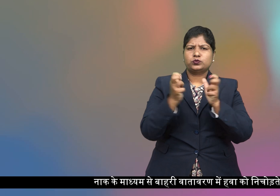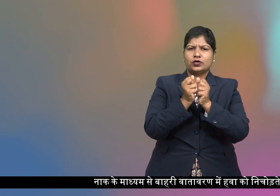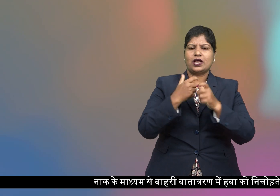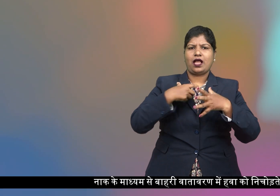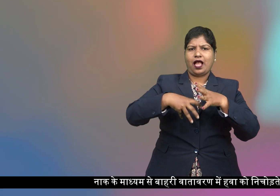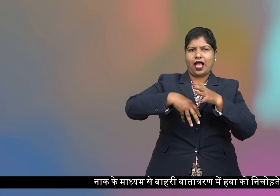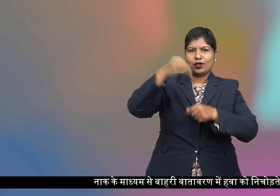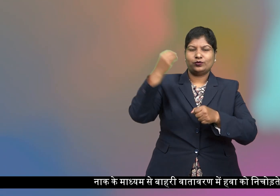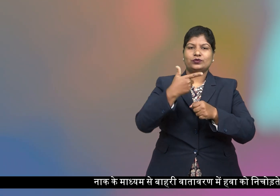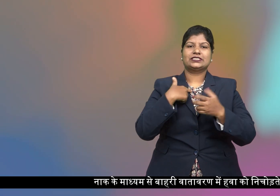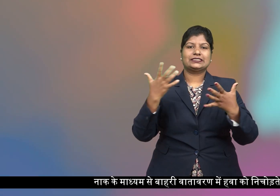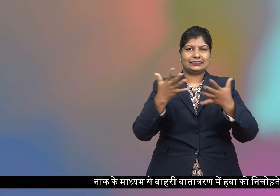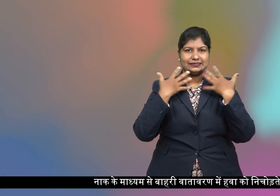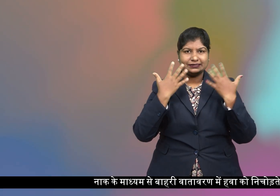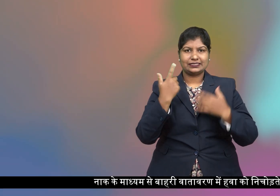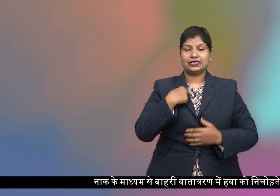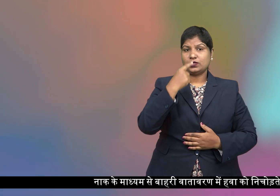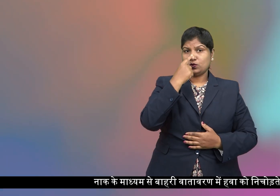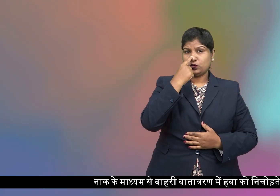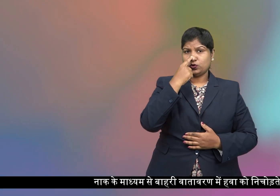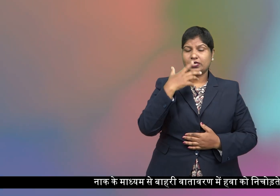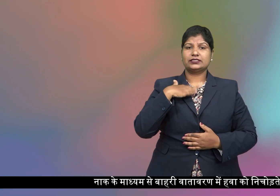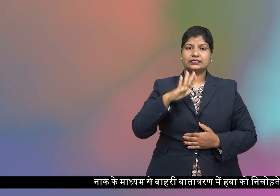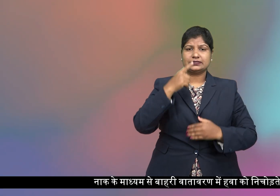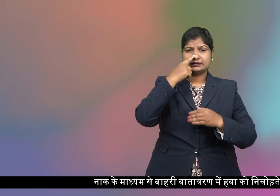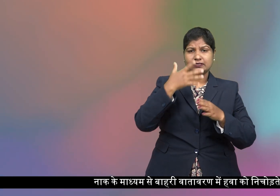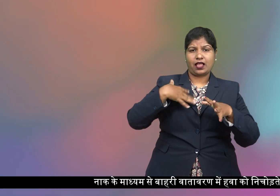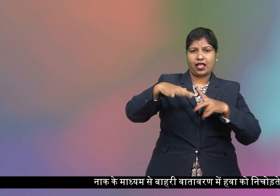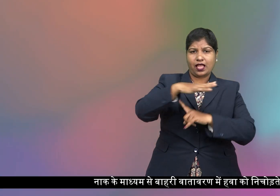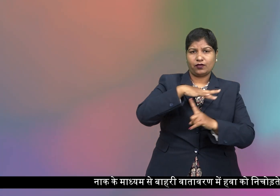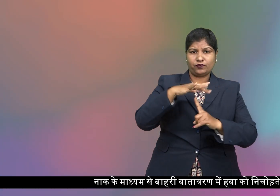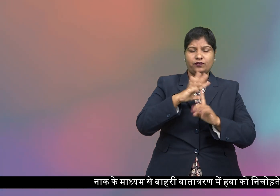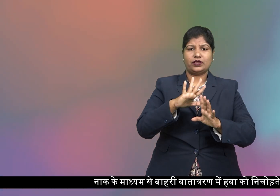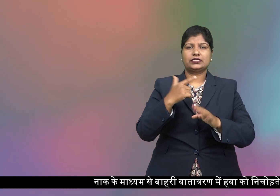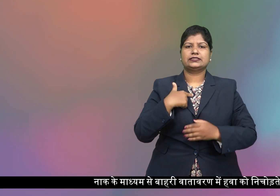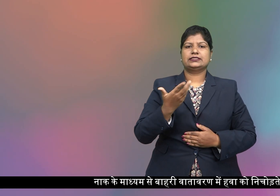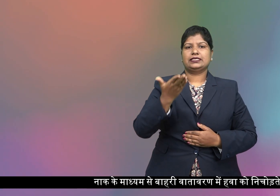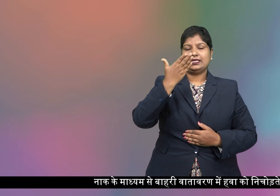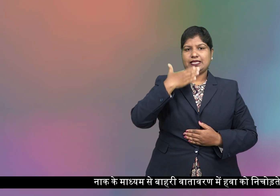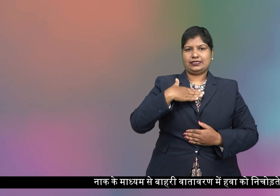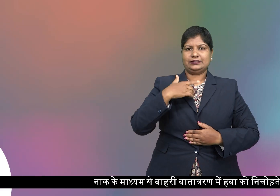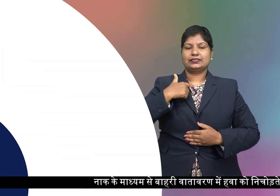नाक के माध्यम से बाहरी वातावरण में हवा को निचोड़ते हैं।